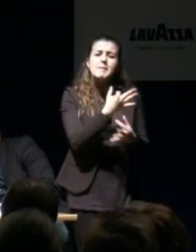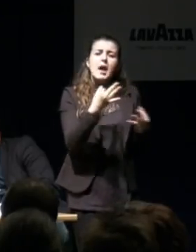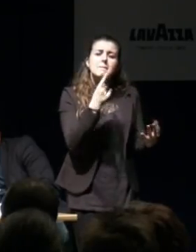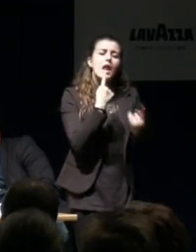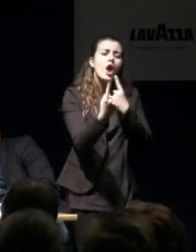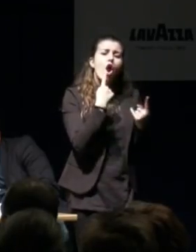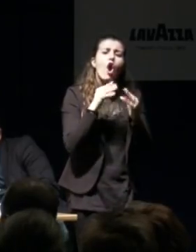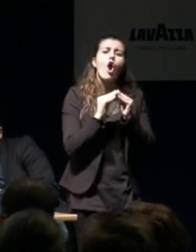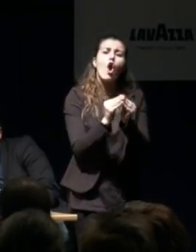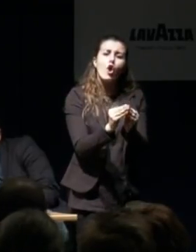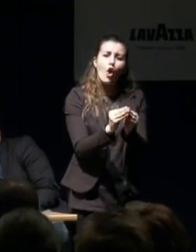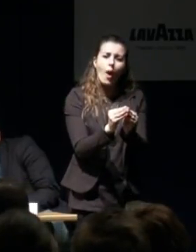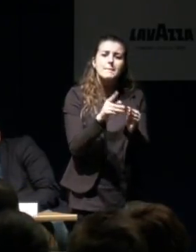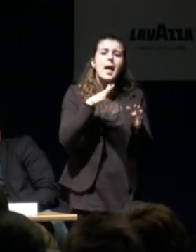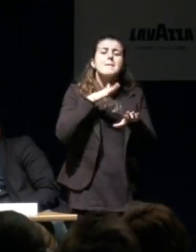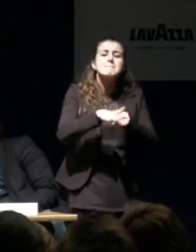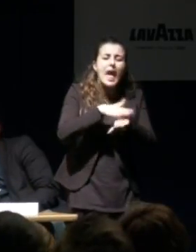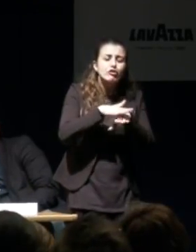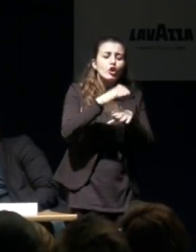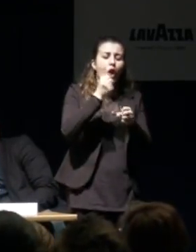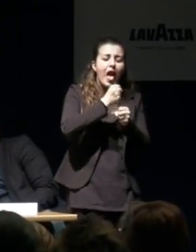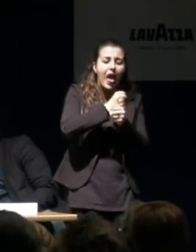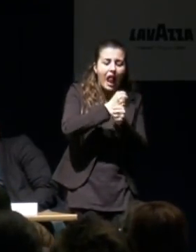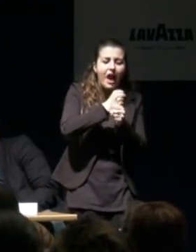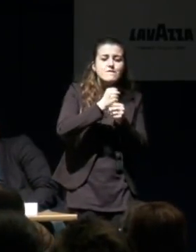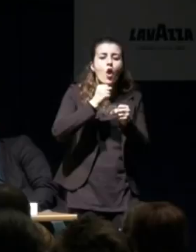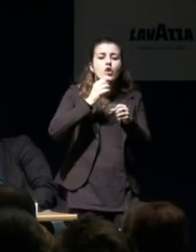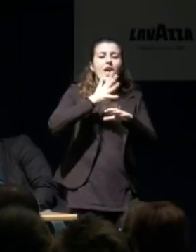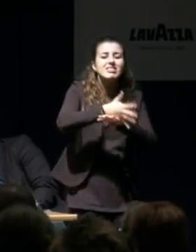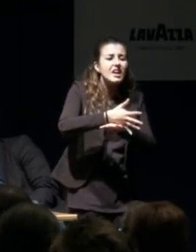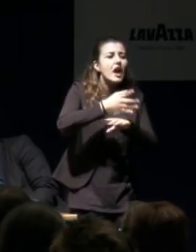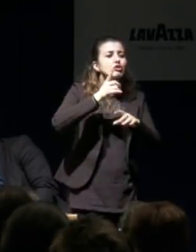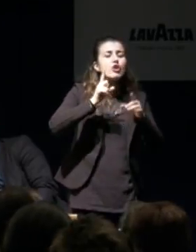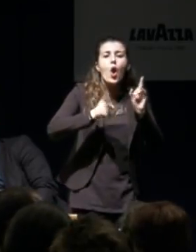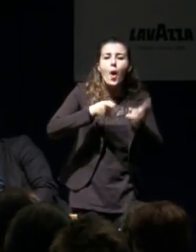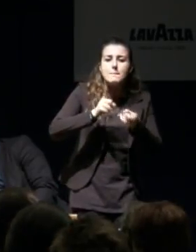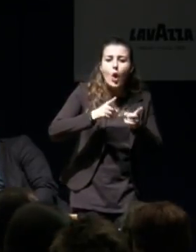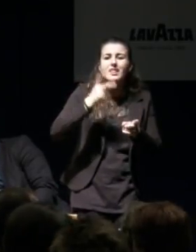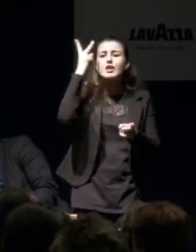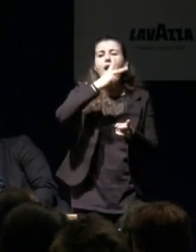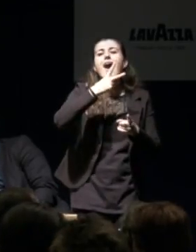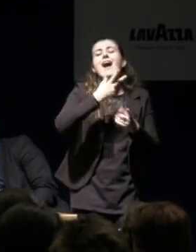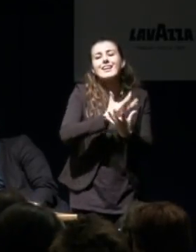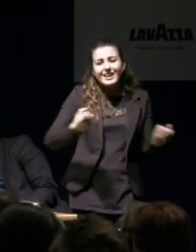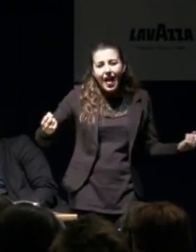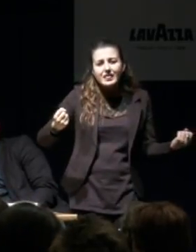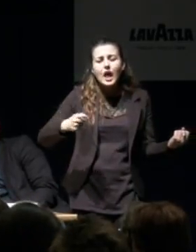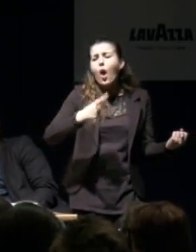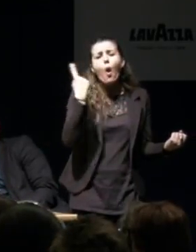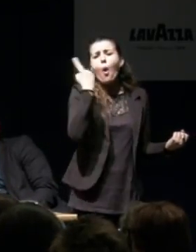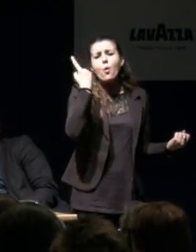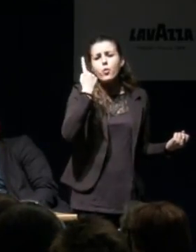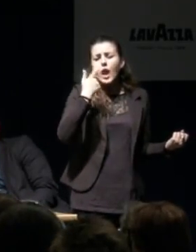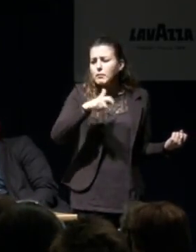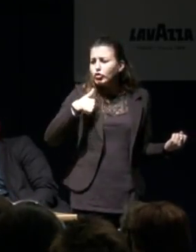aveva un metodo di lavoro è un metodo di intervento politico nella realtà che secondo me è unico erano